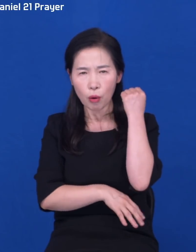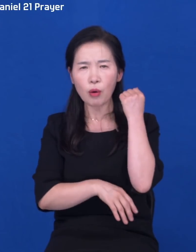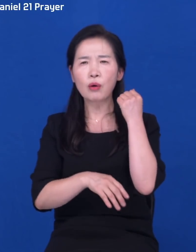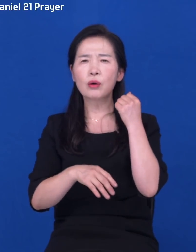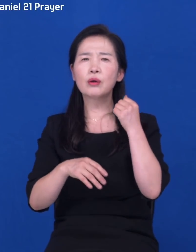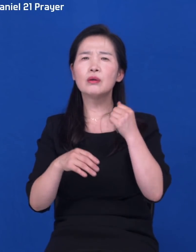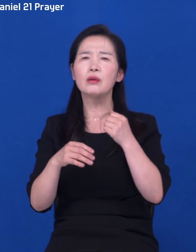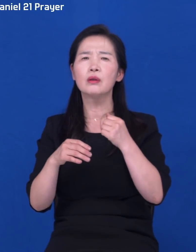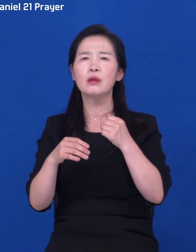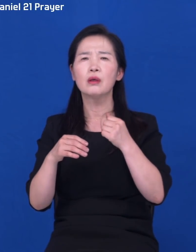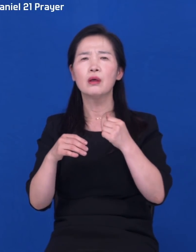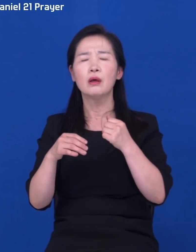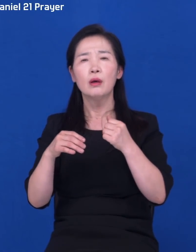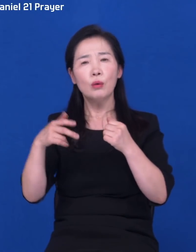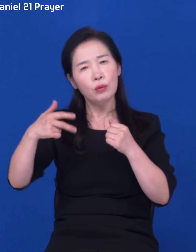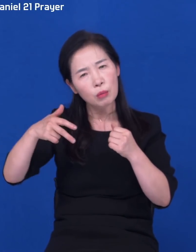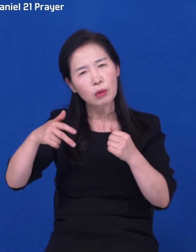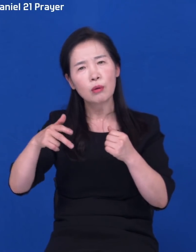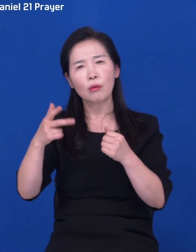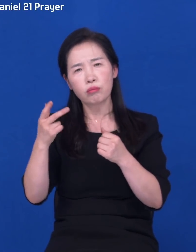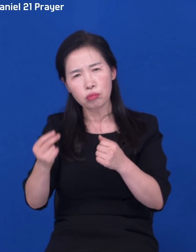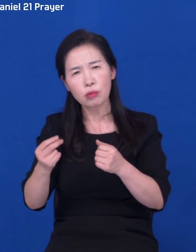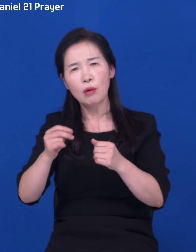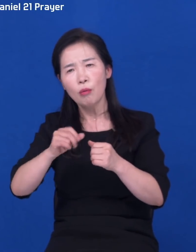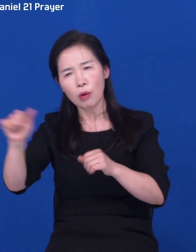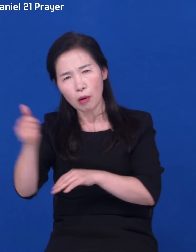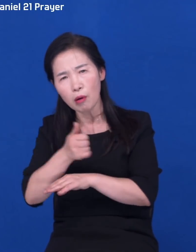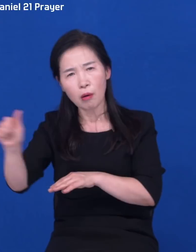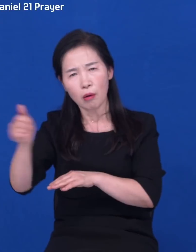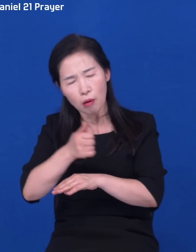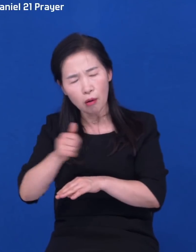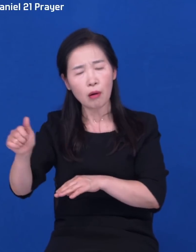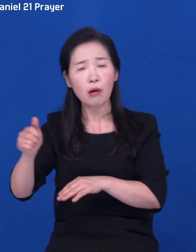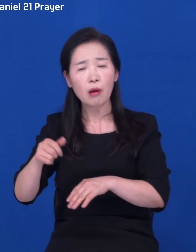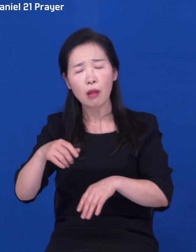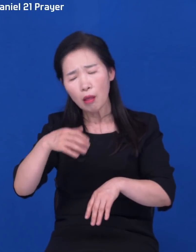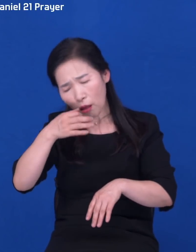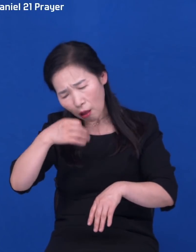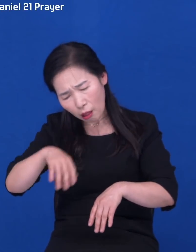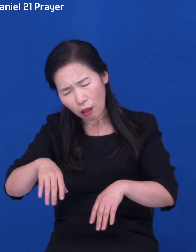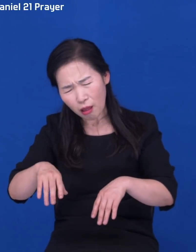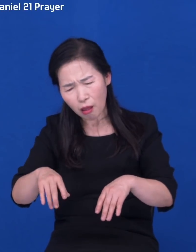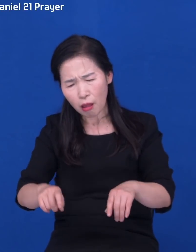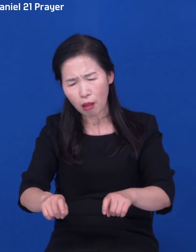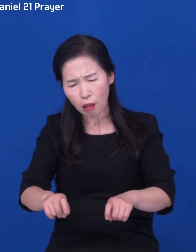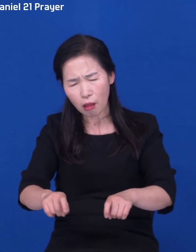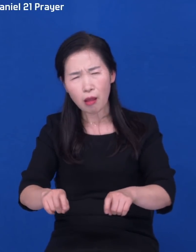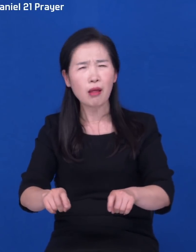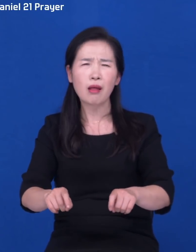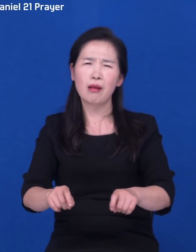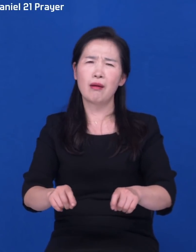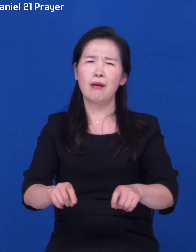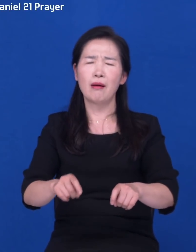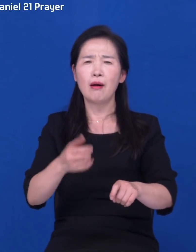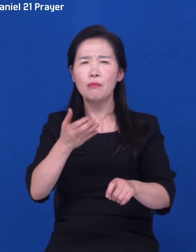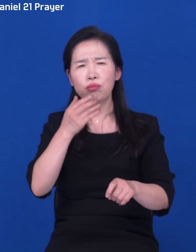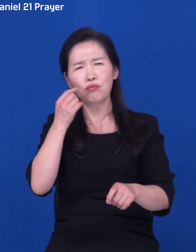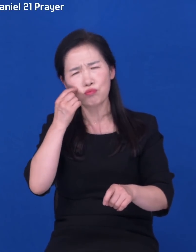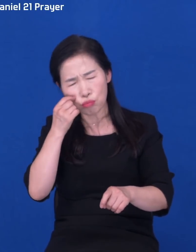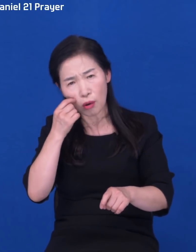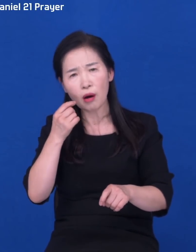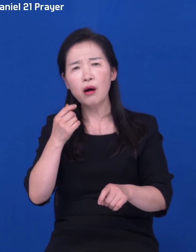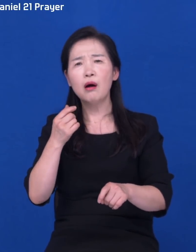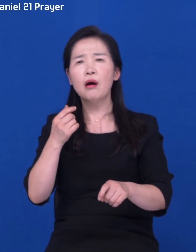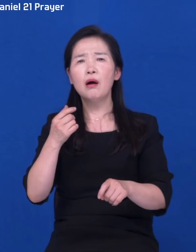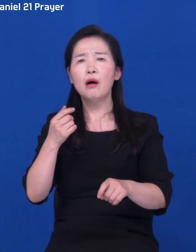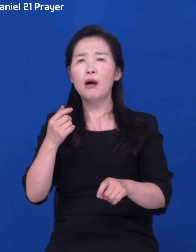너무 당연하게 살았는데 그게 얼마나 감사한 일이었는지를 알게 되는 순간이 됐어요. 먹지도 못하고 싸지도 못하는 게 이렇게